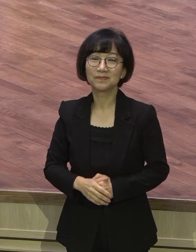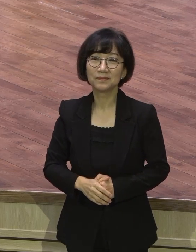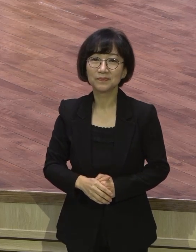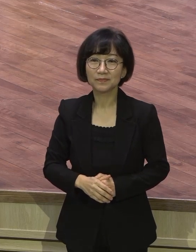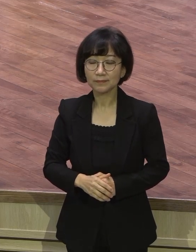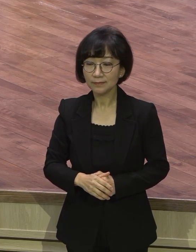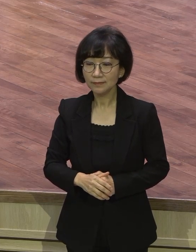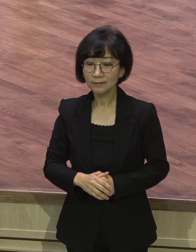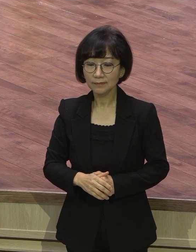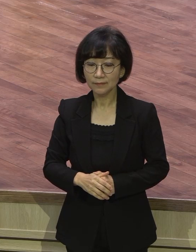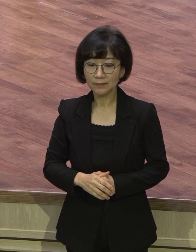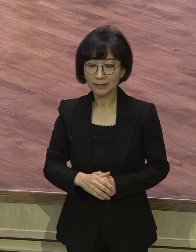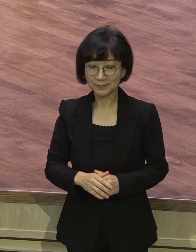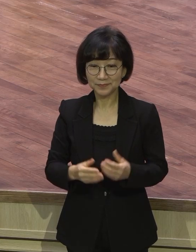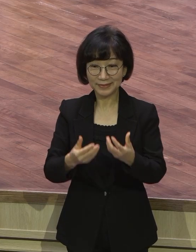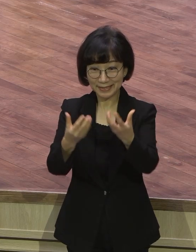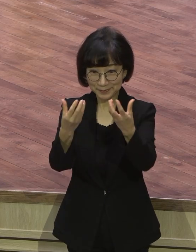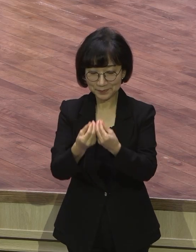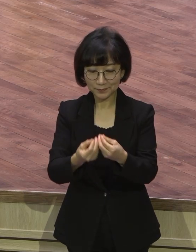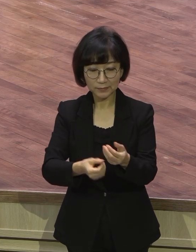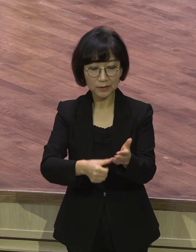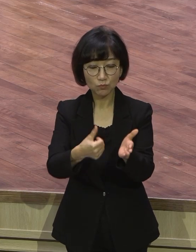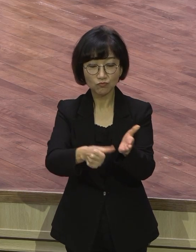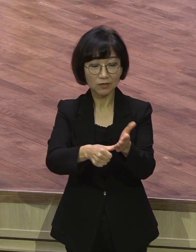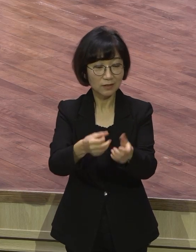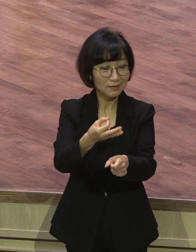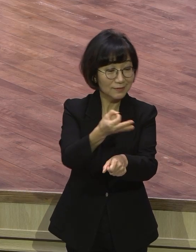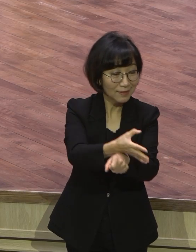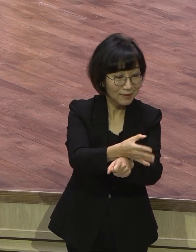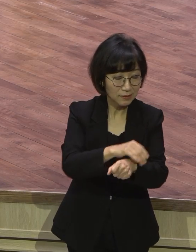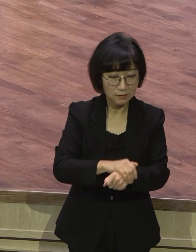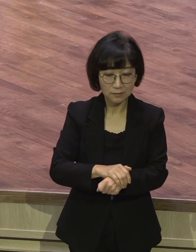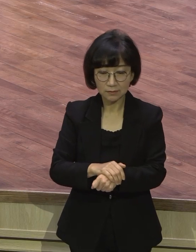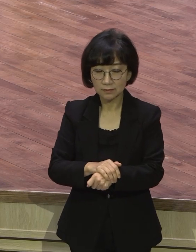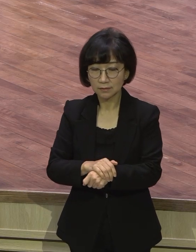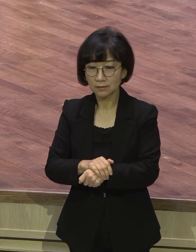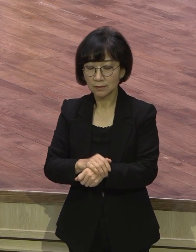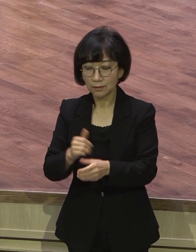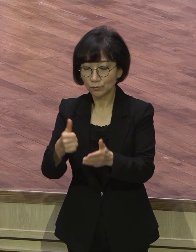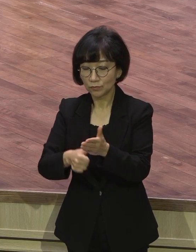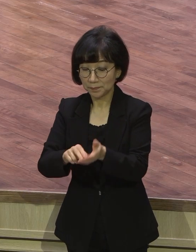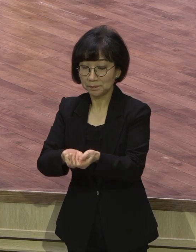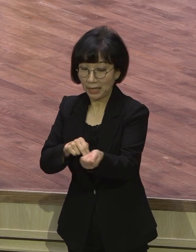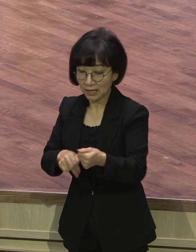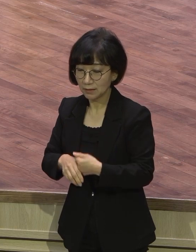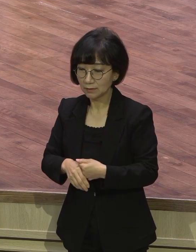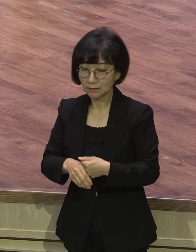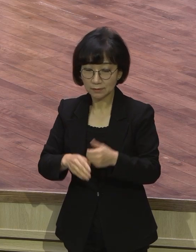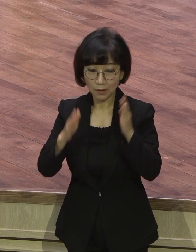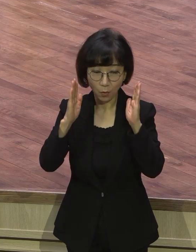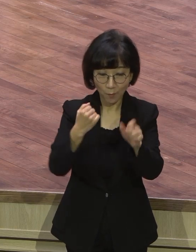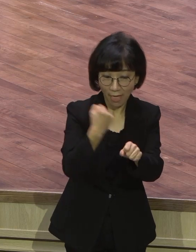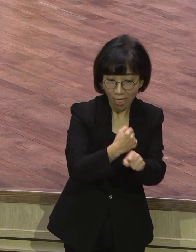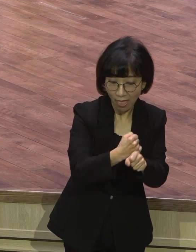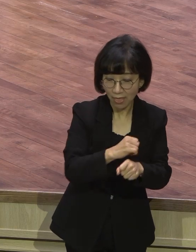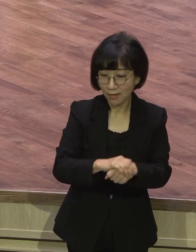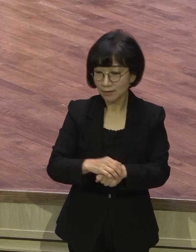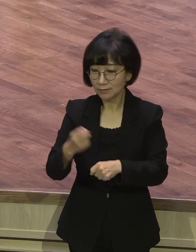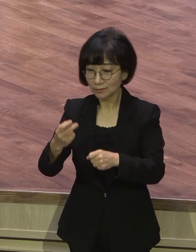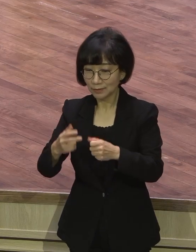물건을 팔 때나 물건을 살 때나 이행을 할 때나 공부를 할 때나 직장에서 일을 할 때나